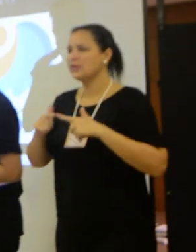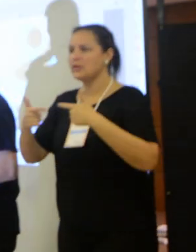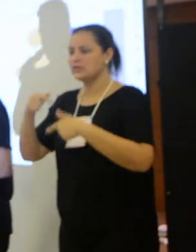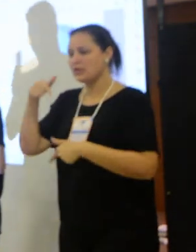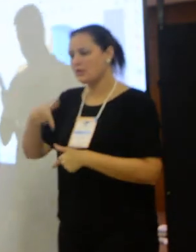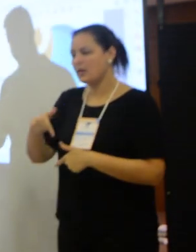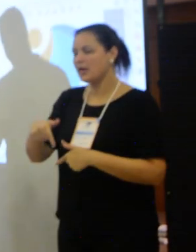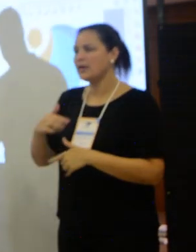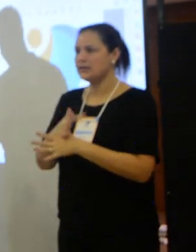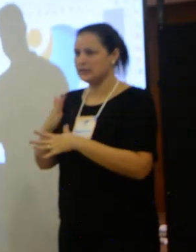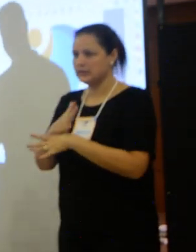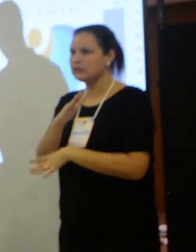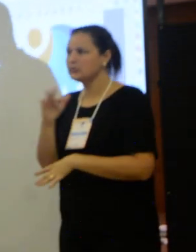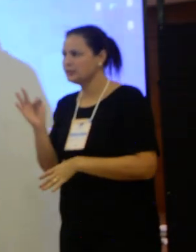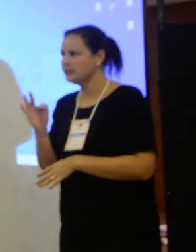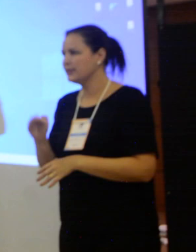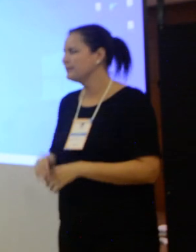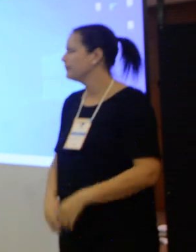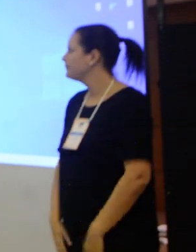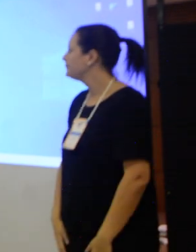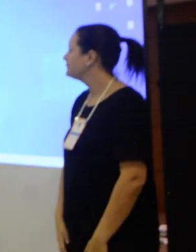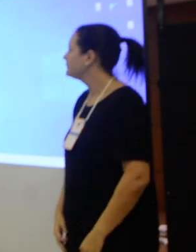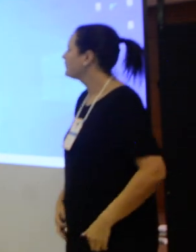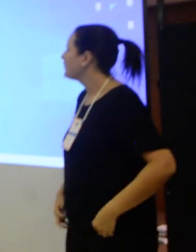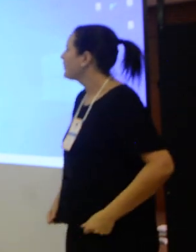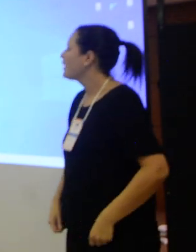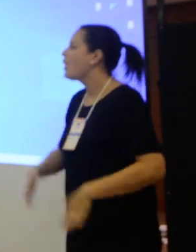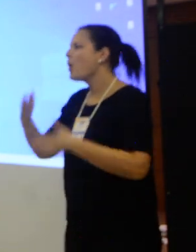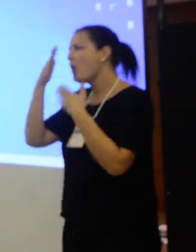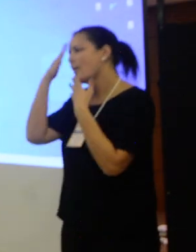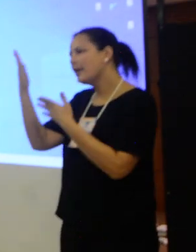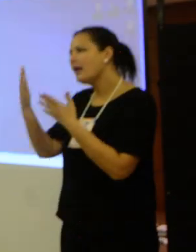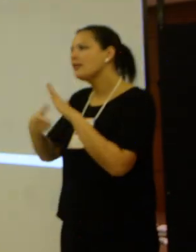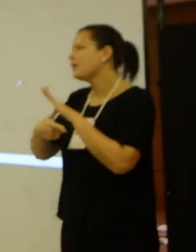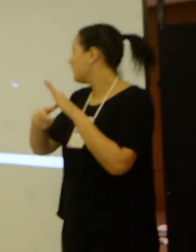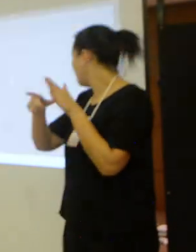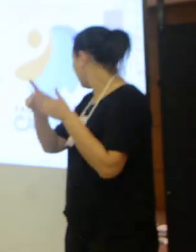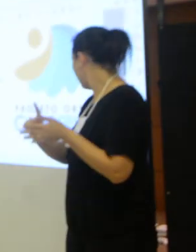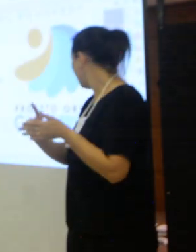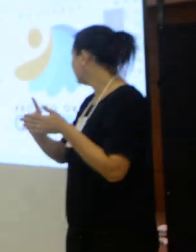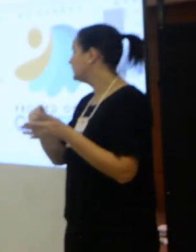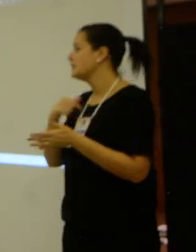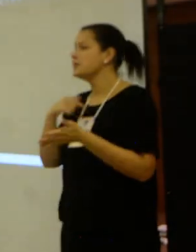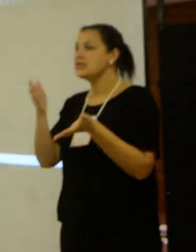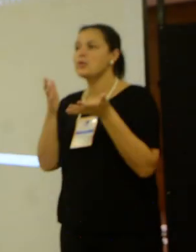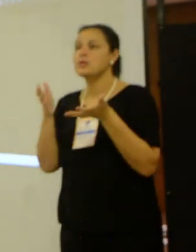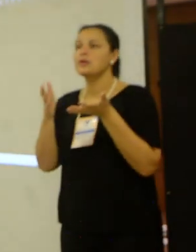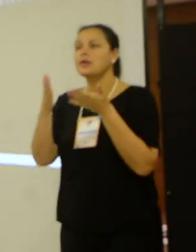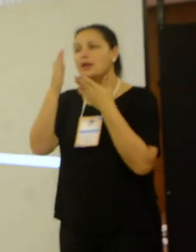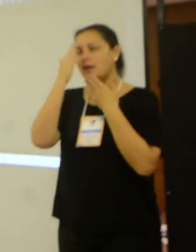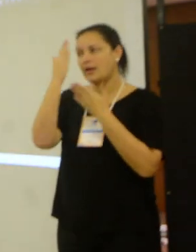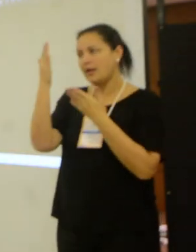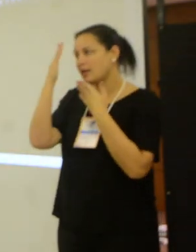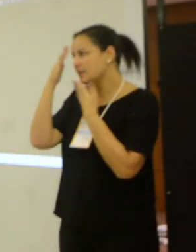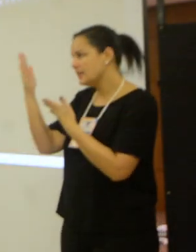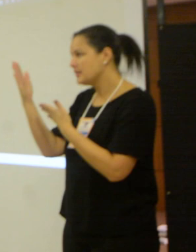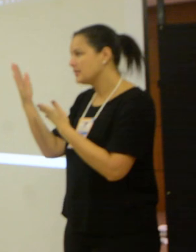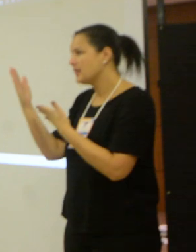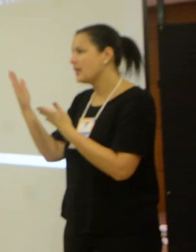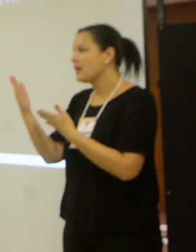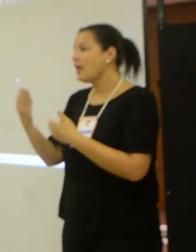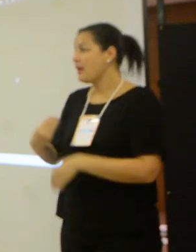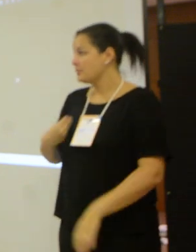município. Muito obrigada, Thiago. Antes de mais nada, né, antes da continuidade, gostaria de agradecer a presença das